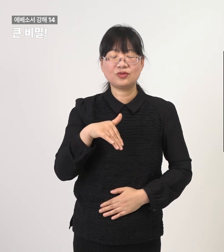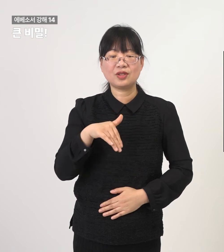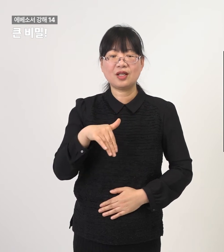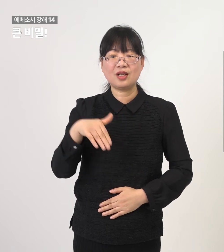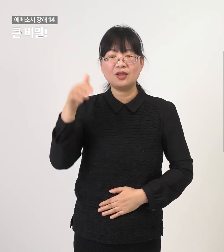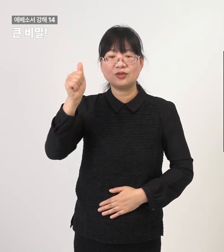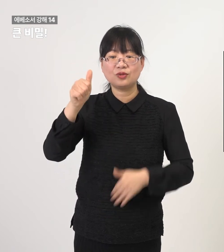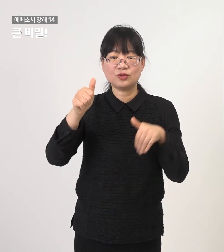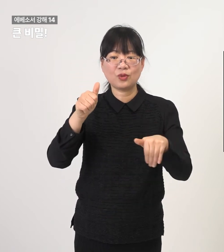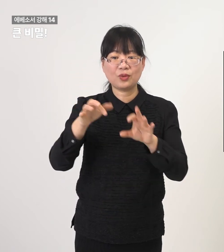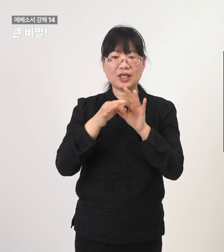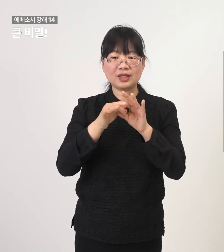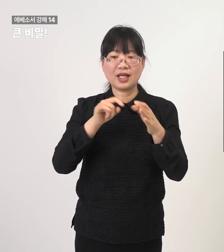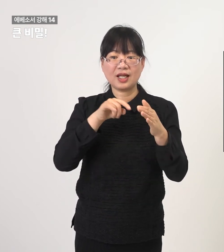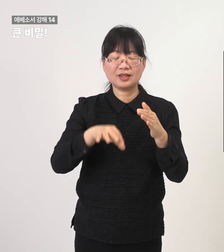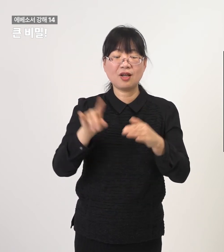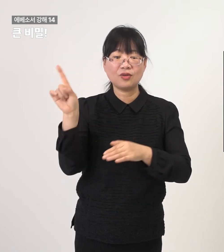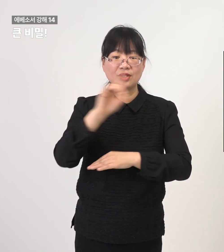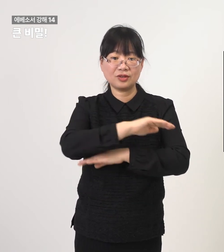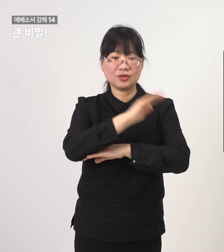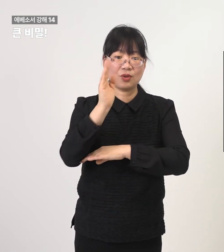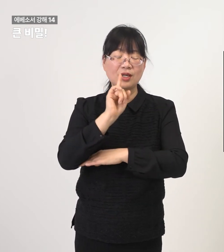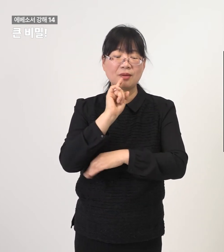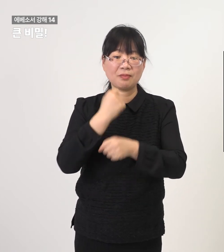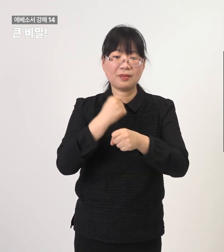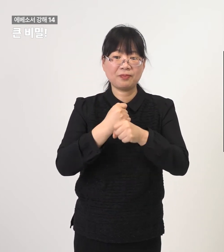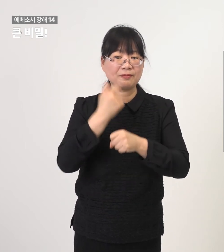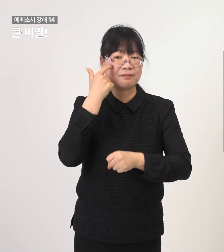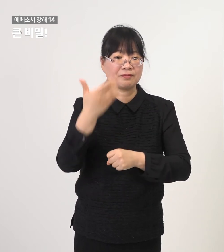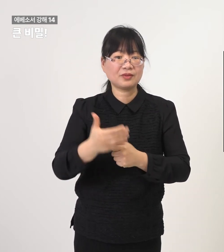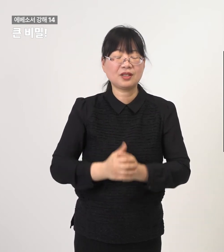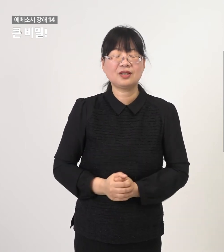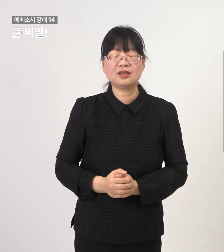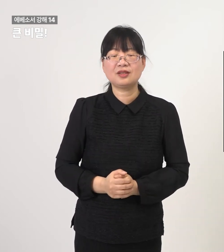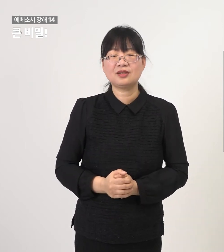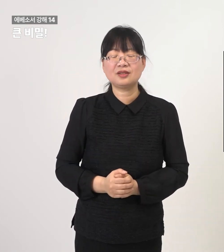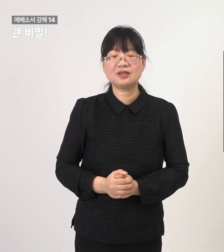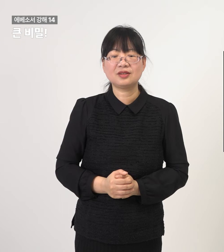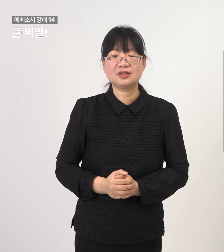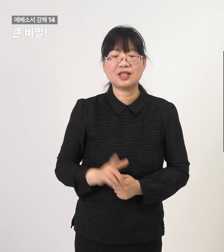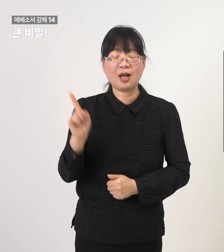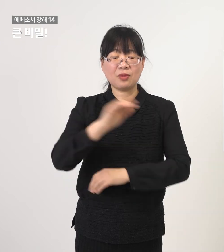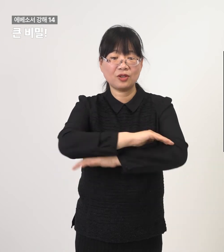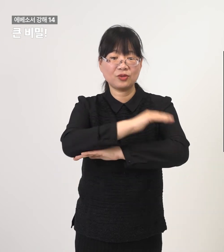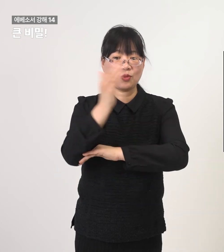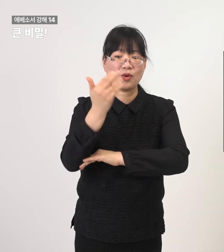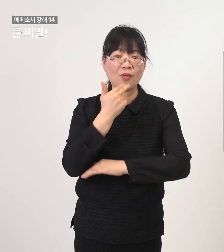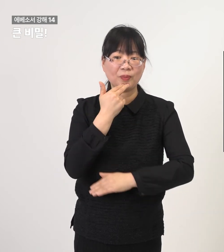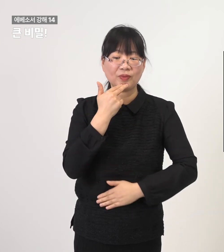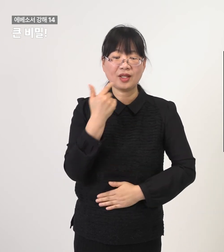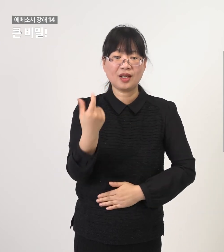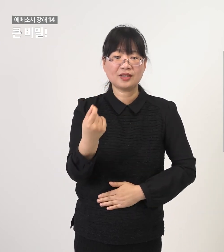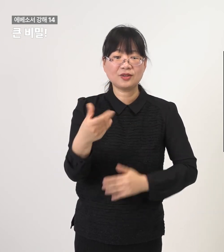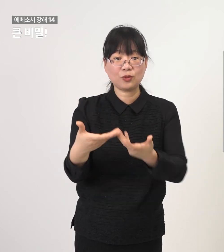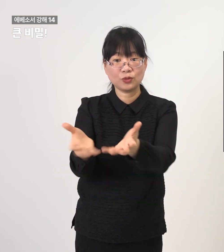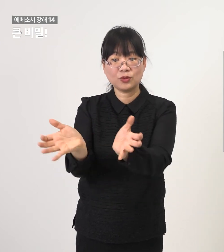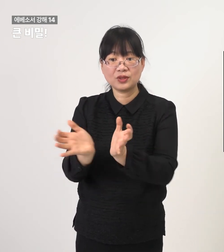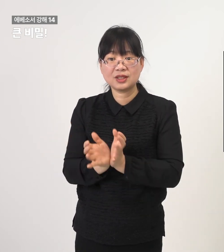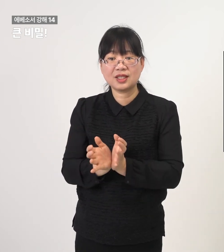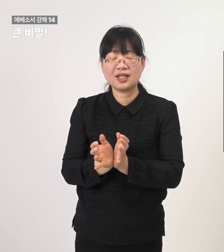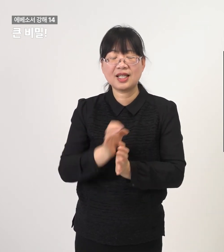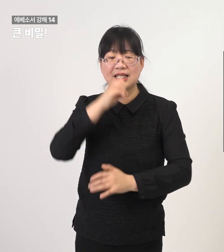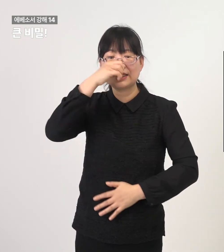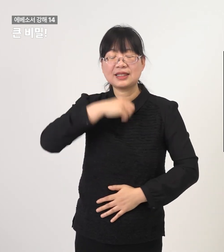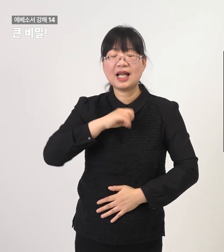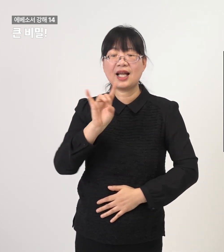관계 속에 어떤 스토리를 만들고 있습니까? 아무 스토리가 없는 그런 공동체는